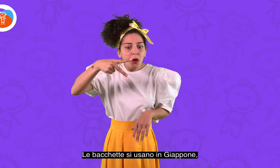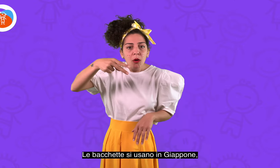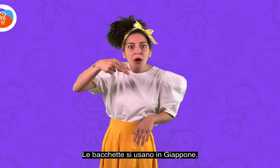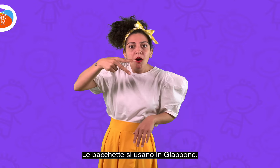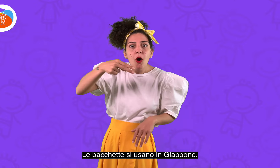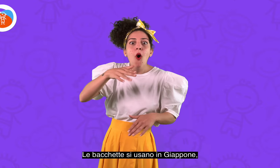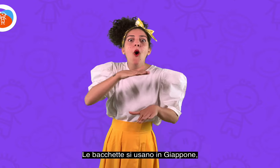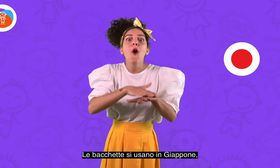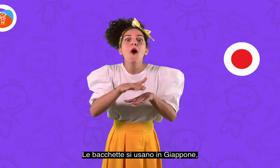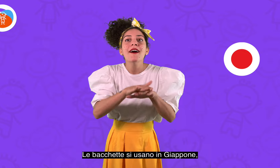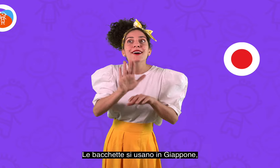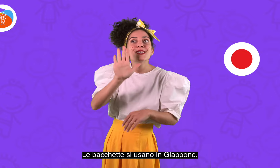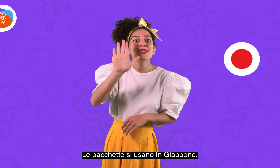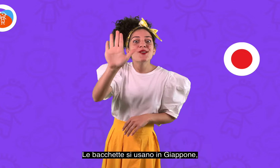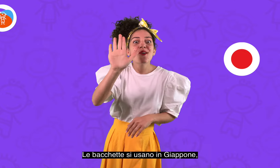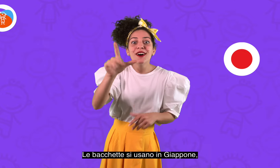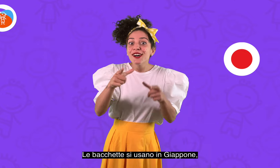Le bacchette si usano in Giappone!